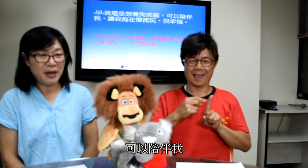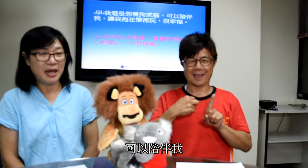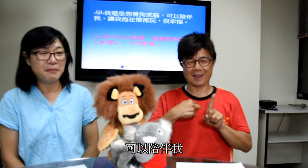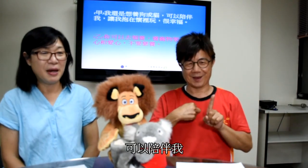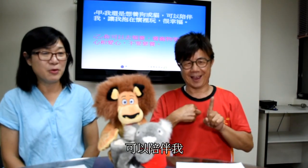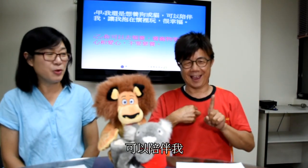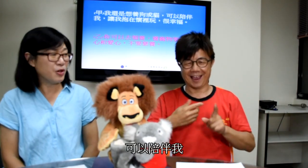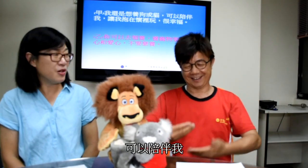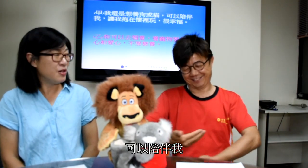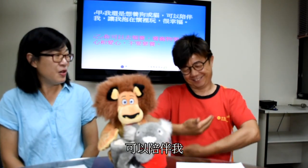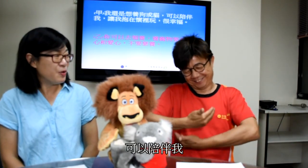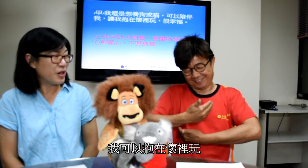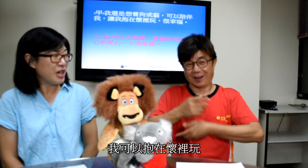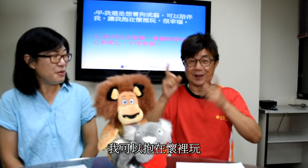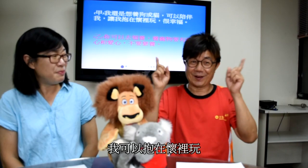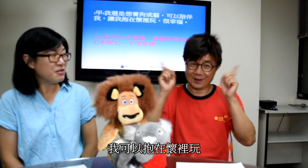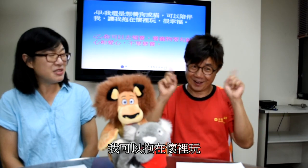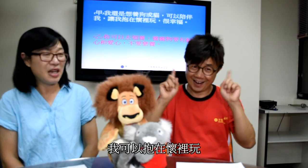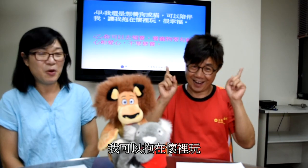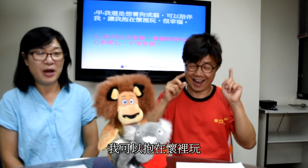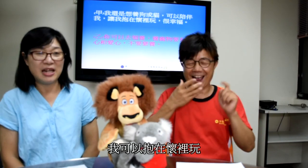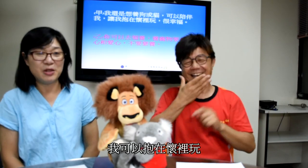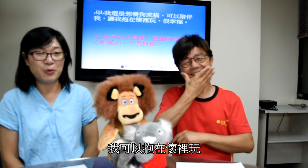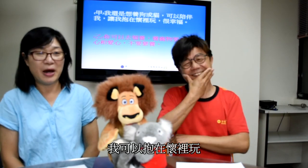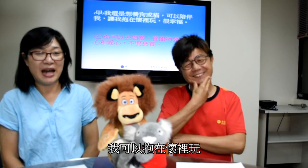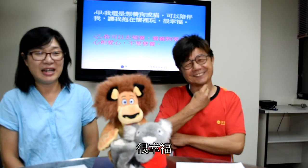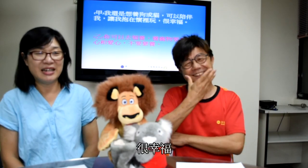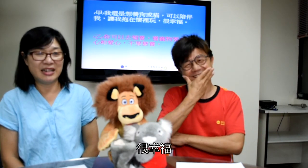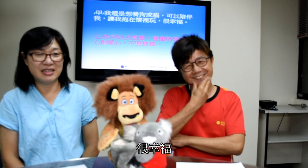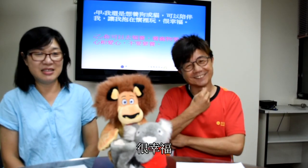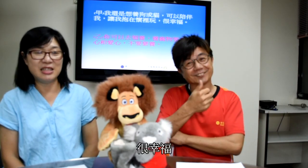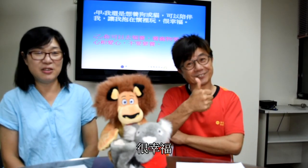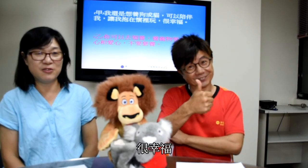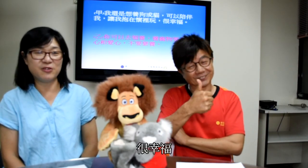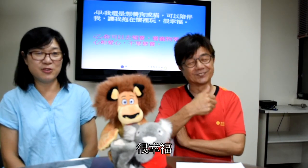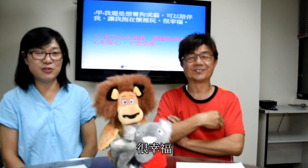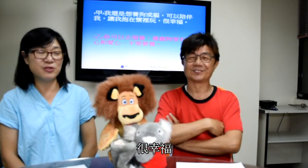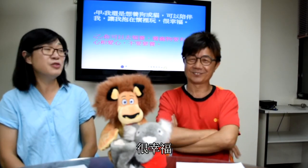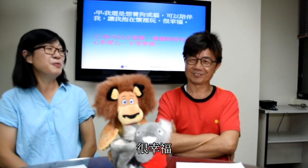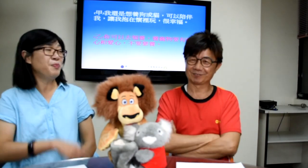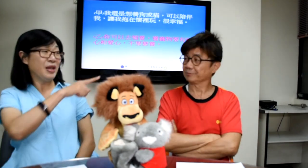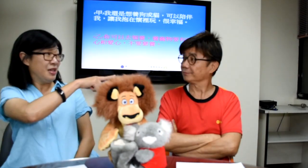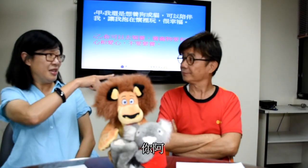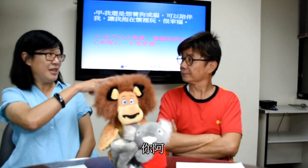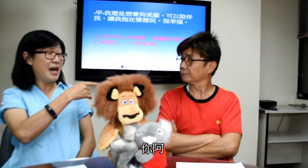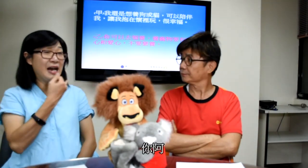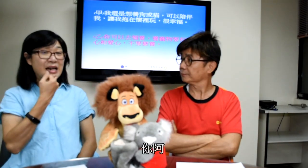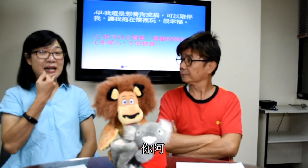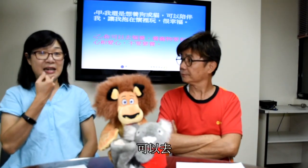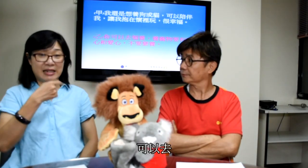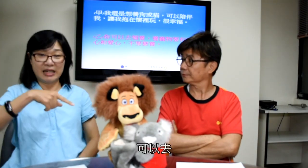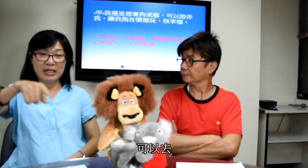陪伴我，我可以抱在怀里玩，很幸福。你啊可以